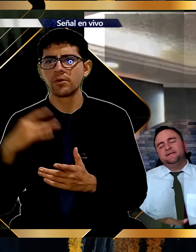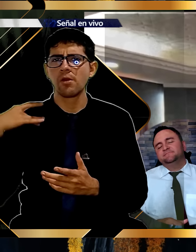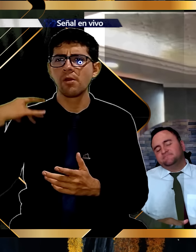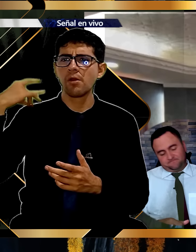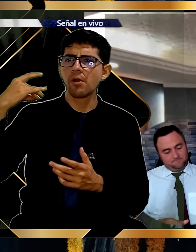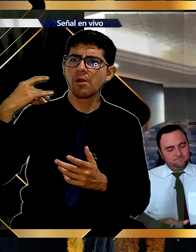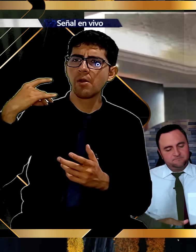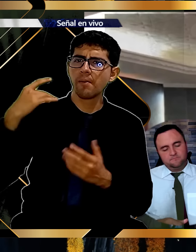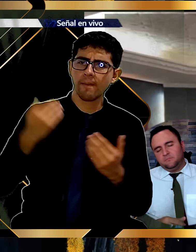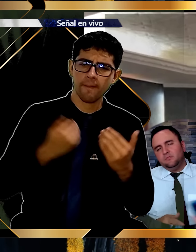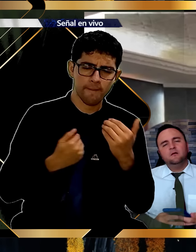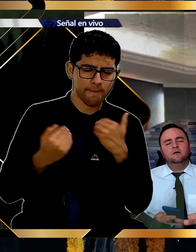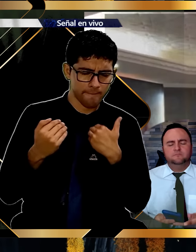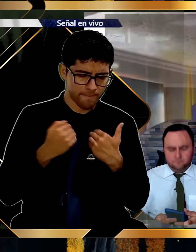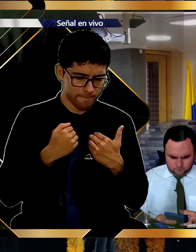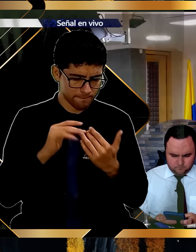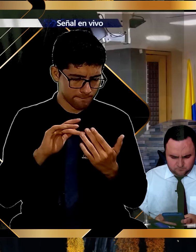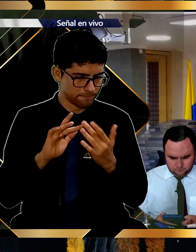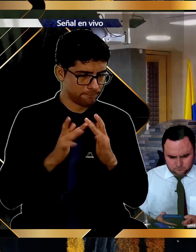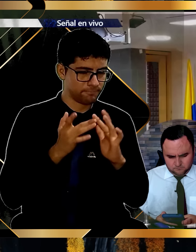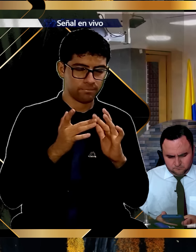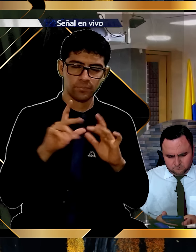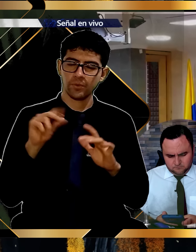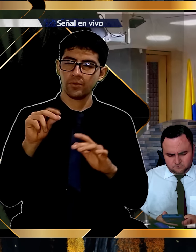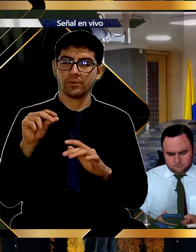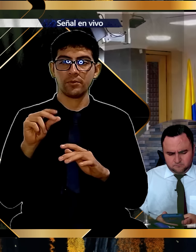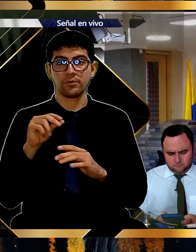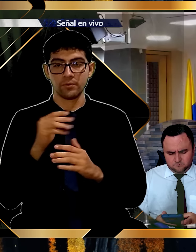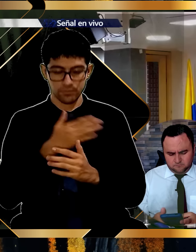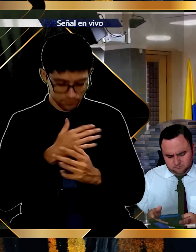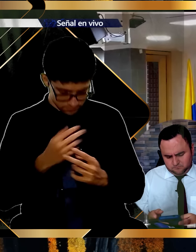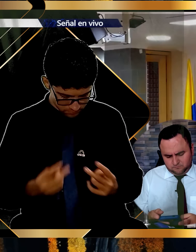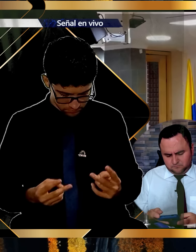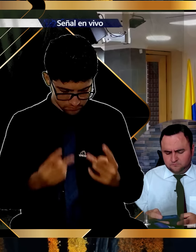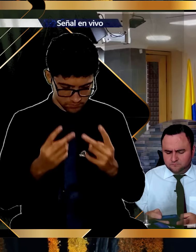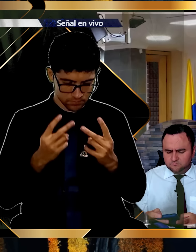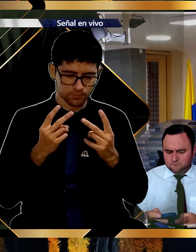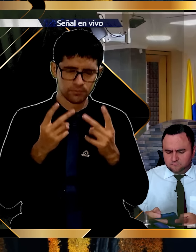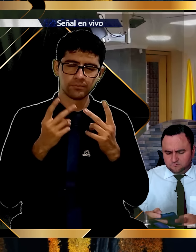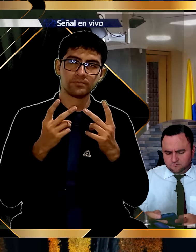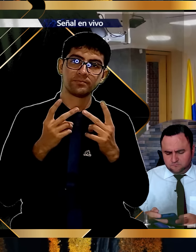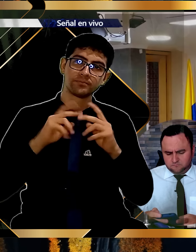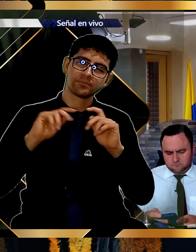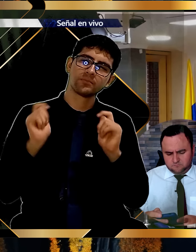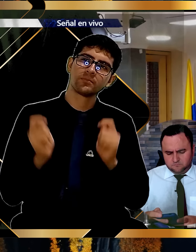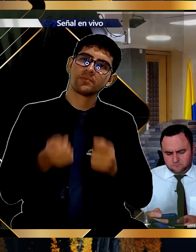Escóndete en la mano del Señor. Aleluya, escóndete.